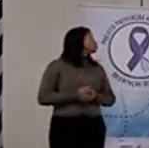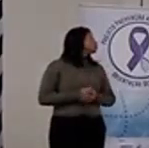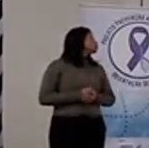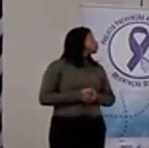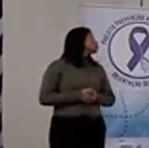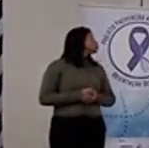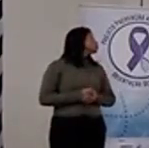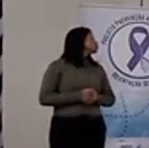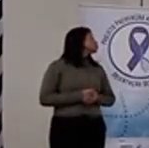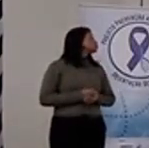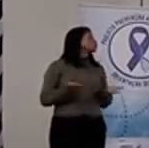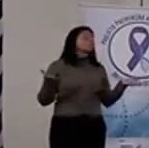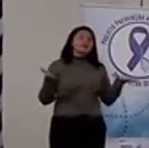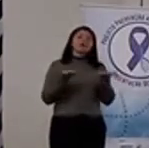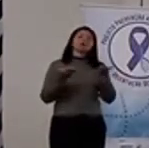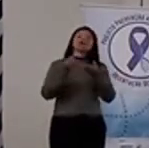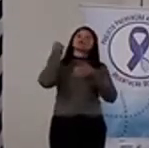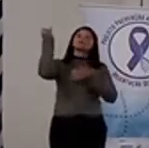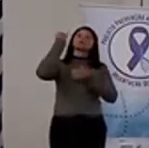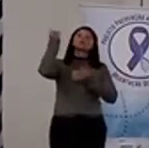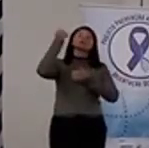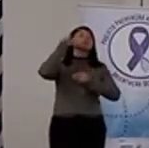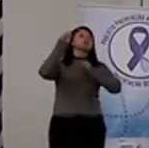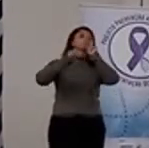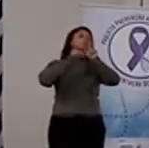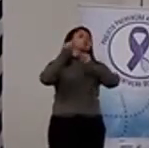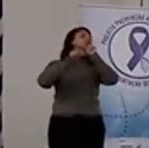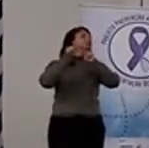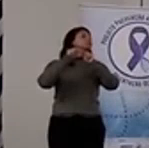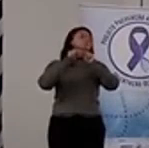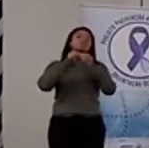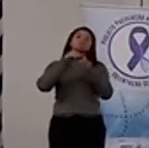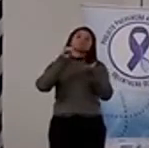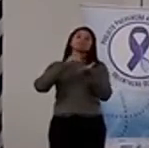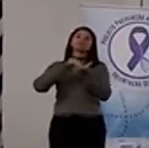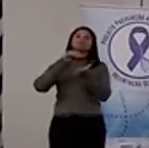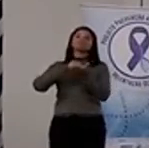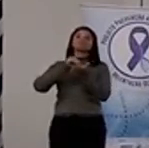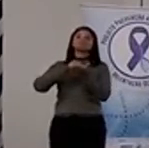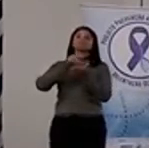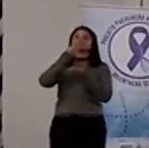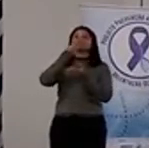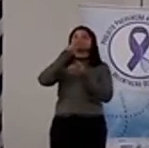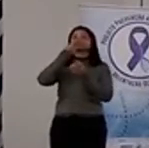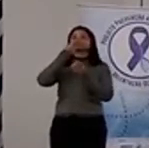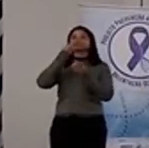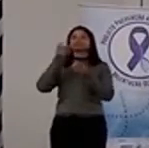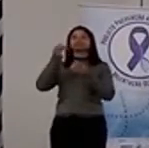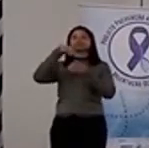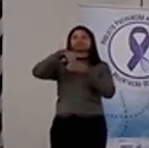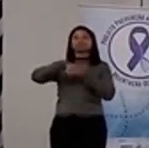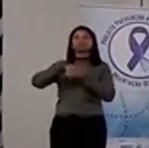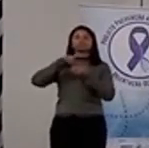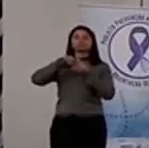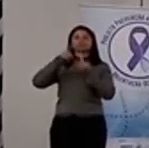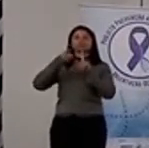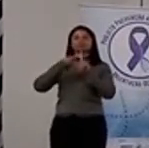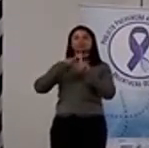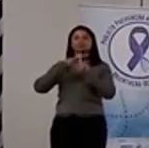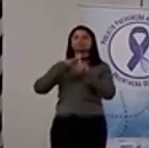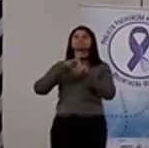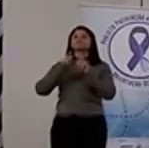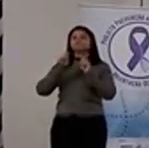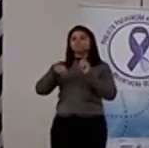Agora, uma coisa importante aqui. Se falta líquido da barriga da mãe, isso também pode levar a